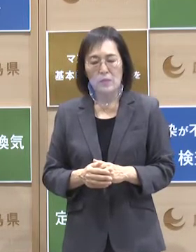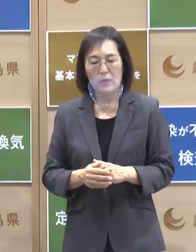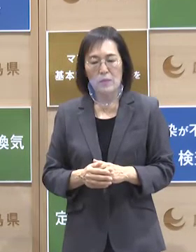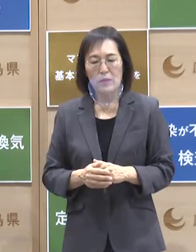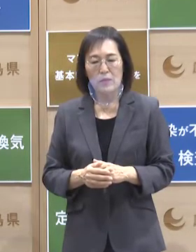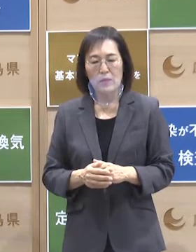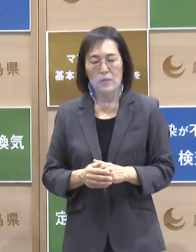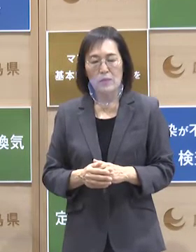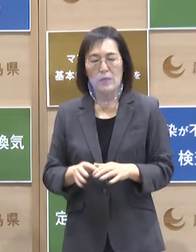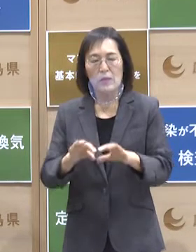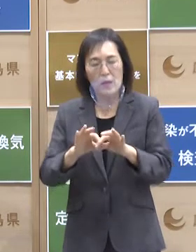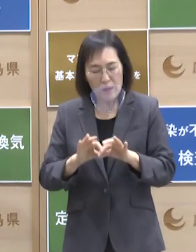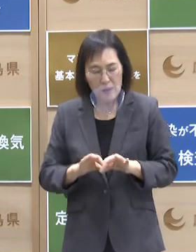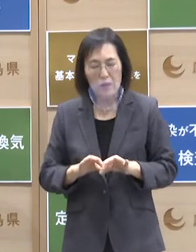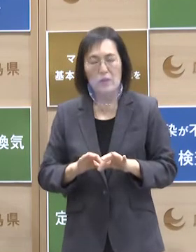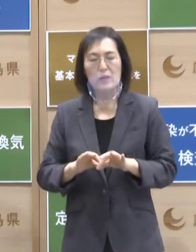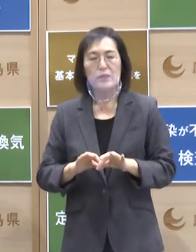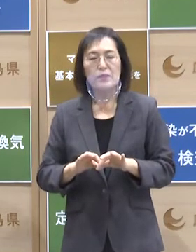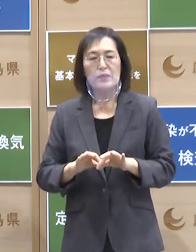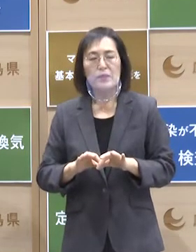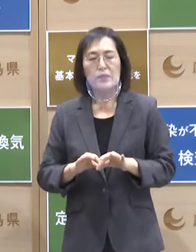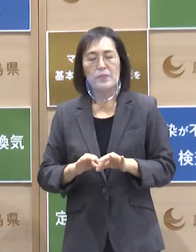よね。なのでこれは